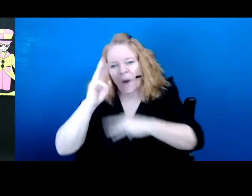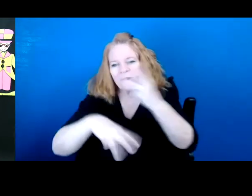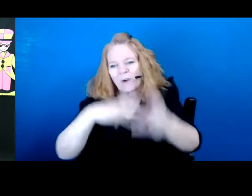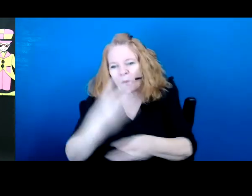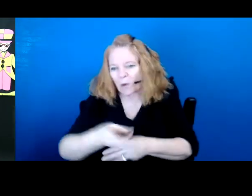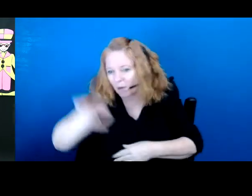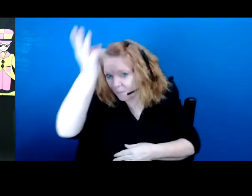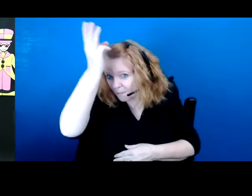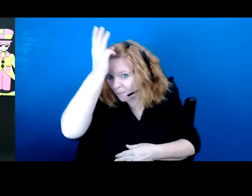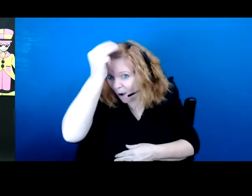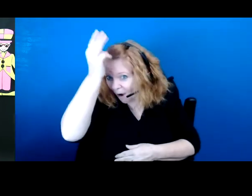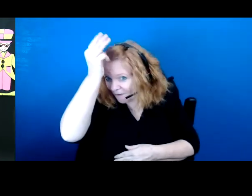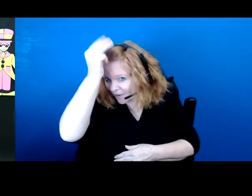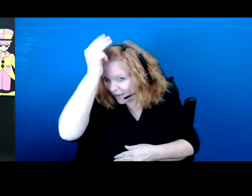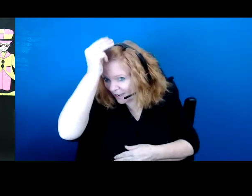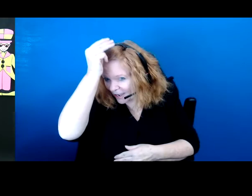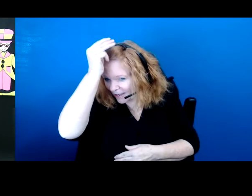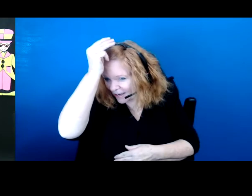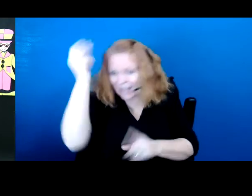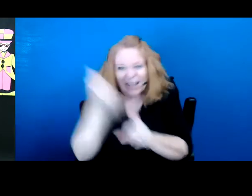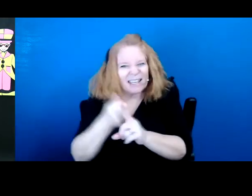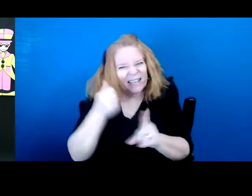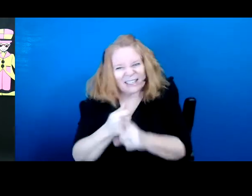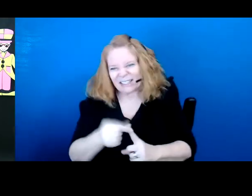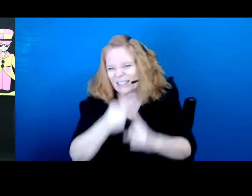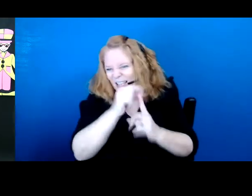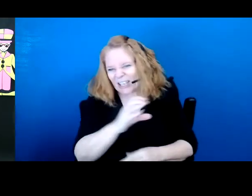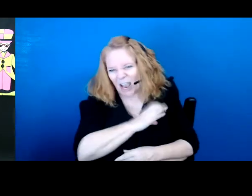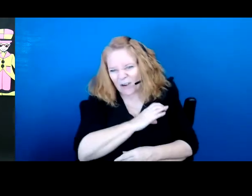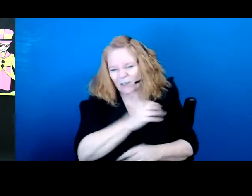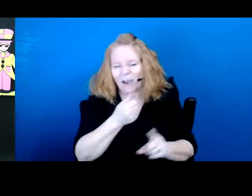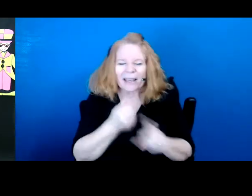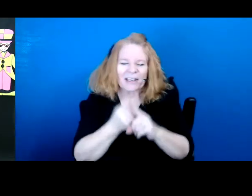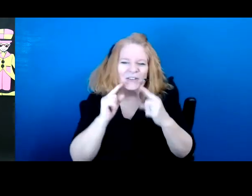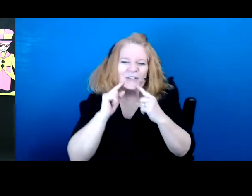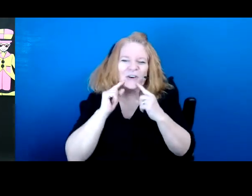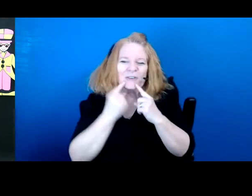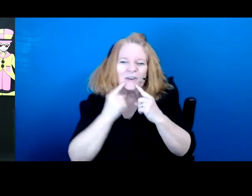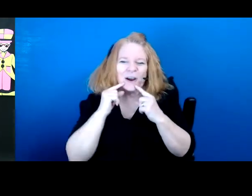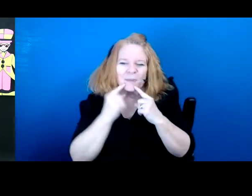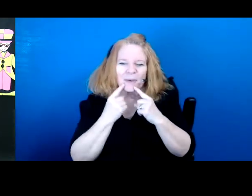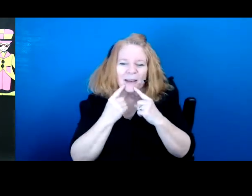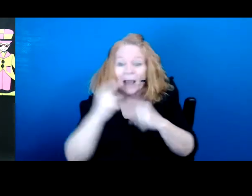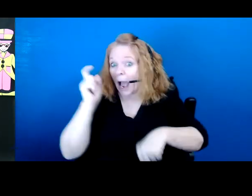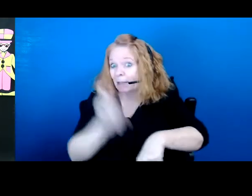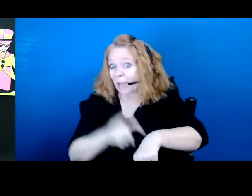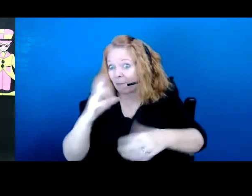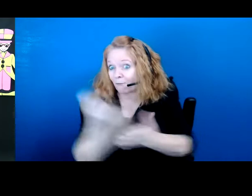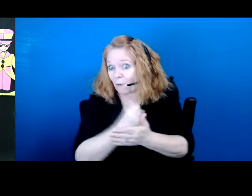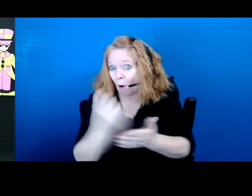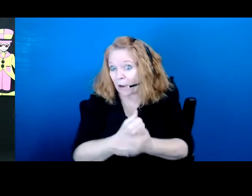bienvenidos al mundo maravilloso de marvin es un personaje es encantador